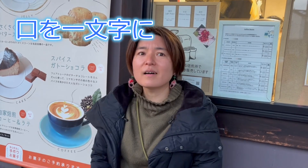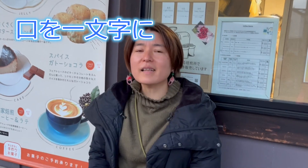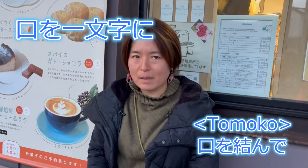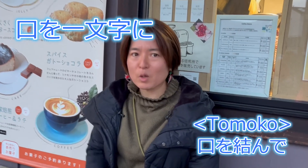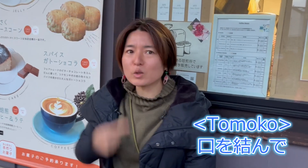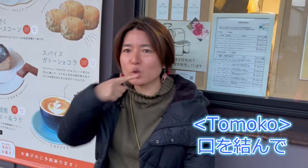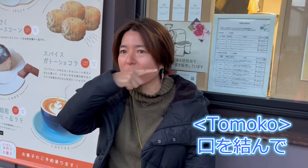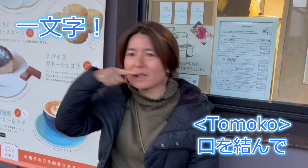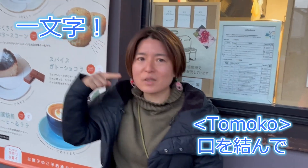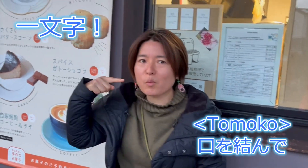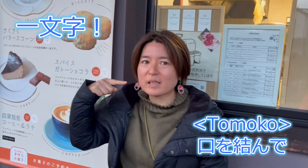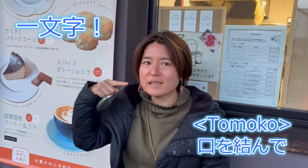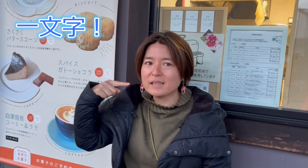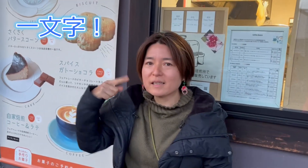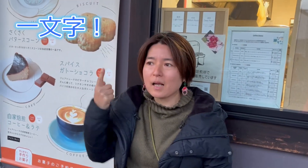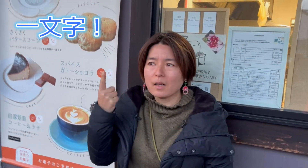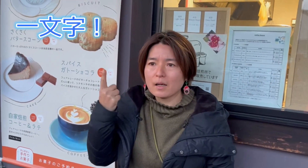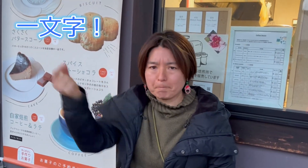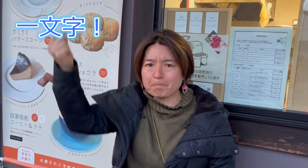口を結んで。